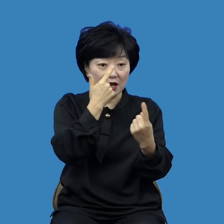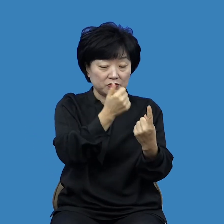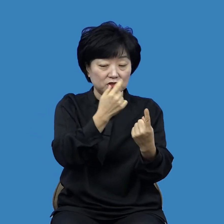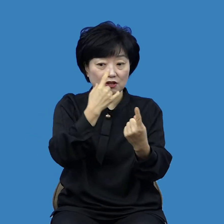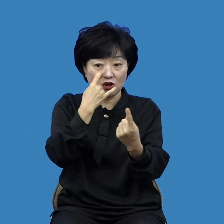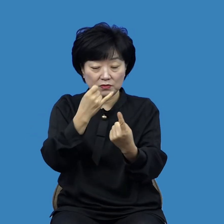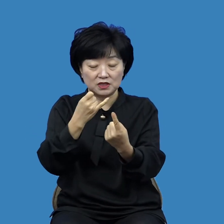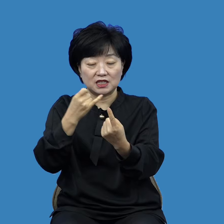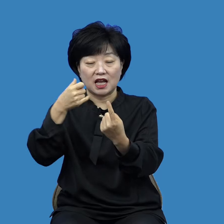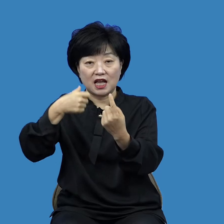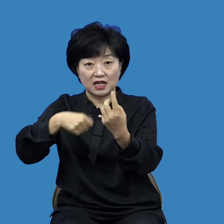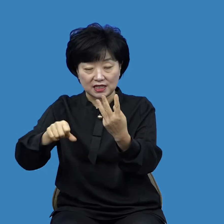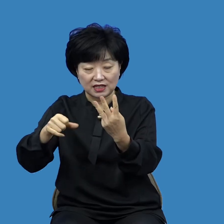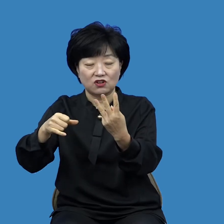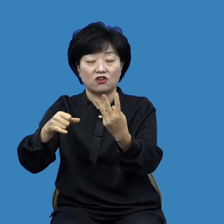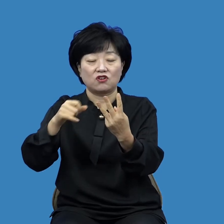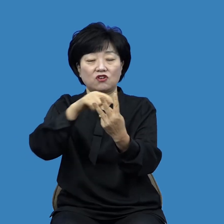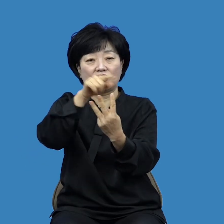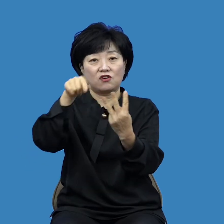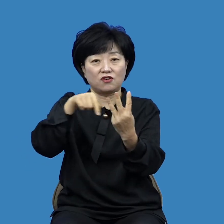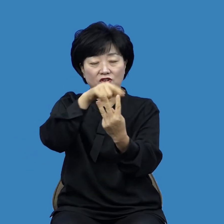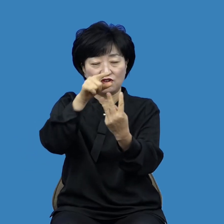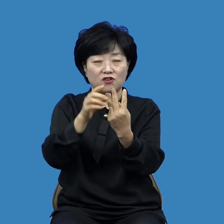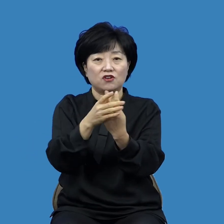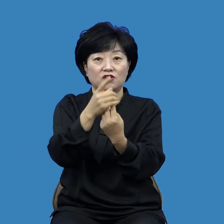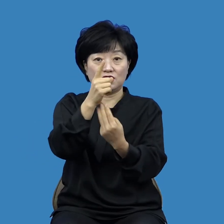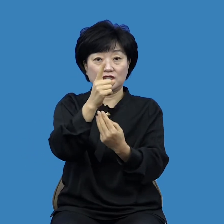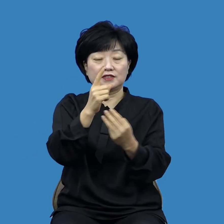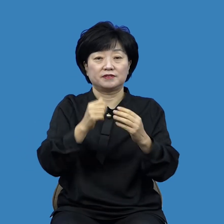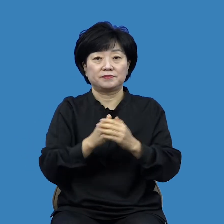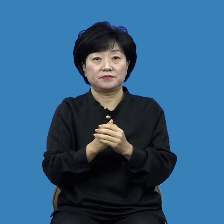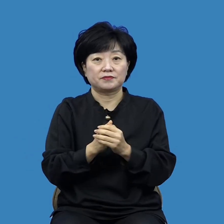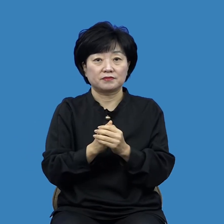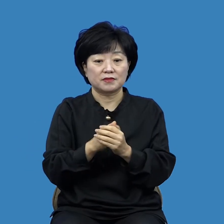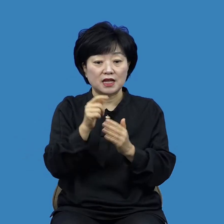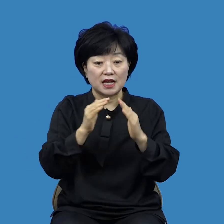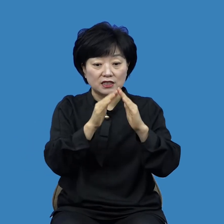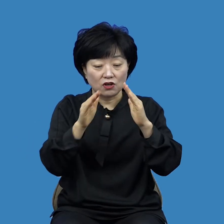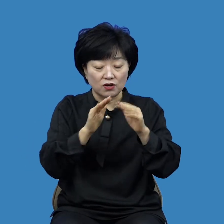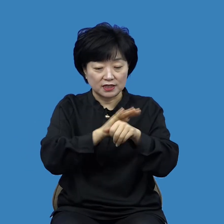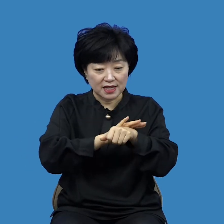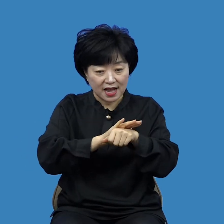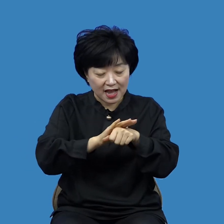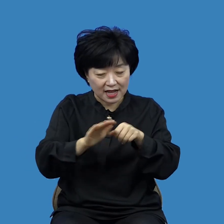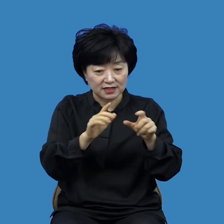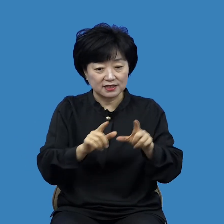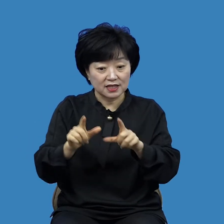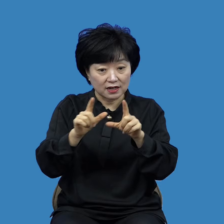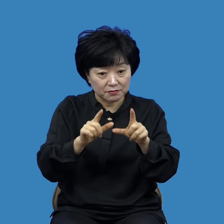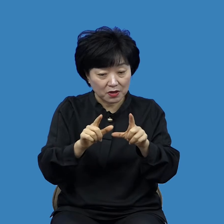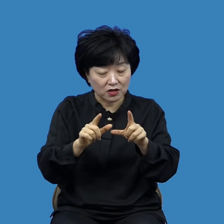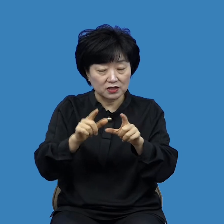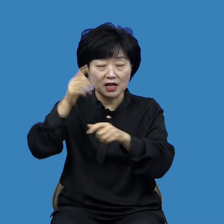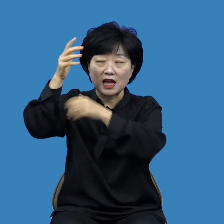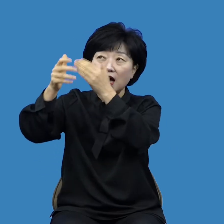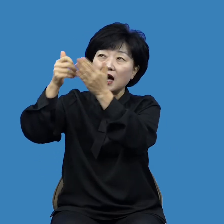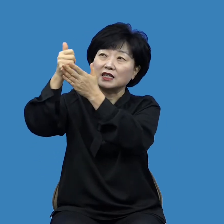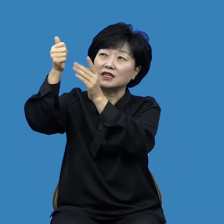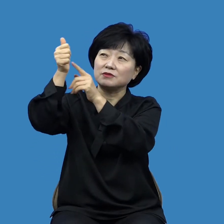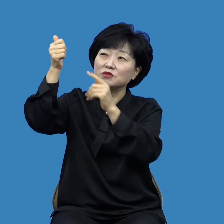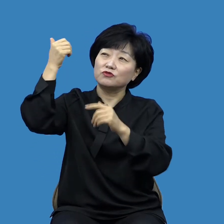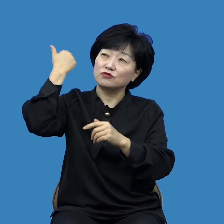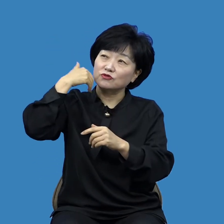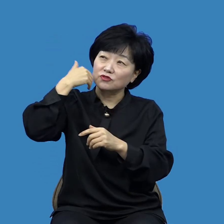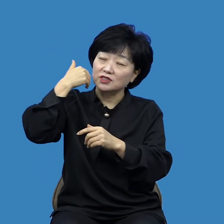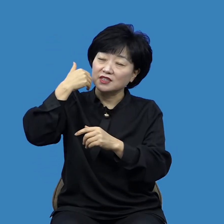하나님이 창조하신 대로 잘 살아내면요, 그 안에서 하나님이 어떤 분이신지를 맛보아 체득하여 알 수 있는 그런 장소로